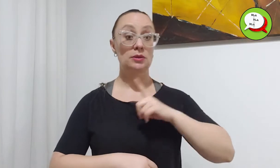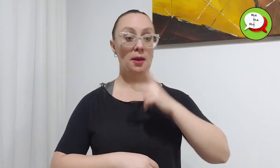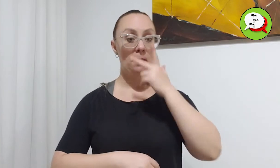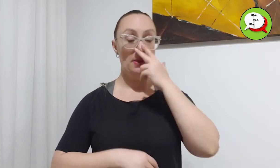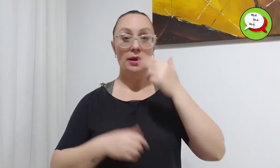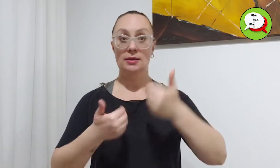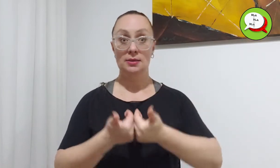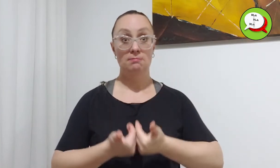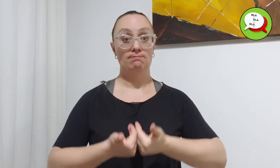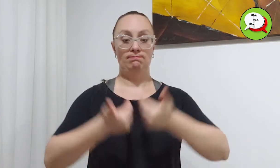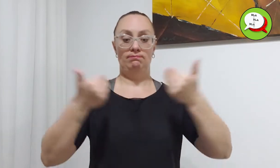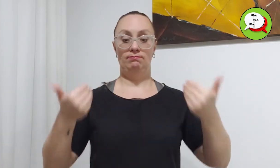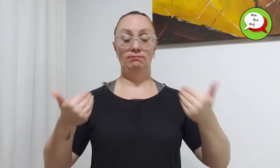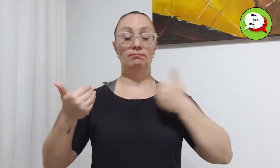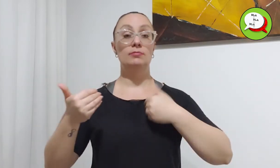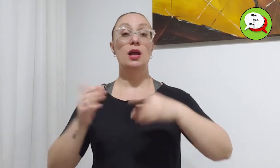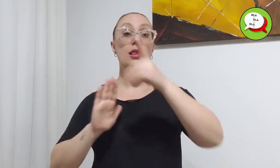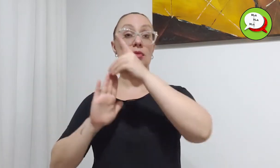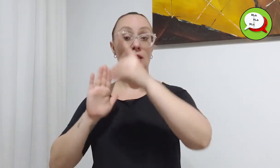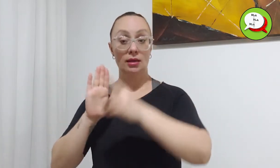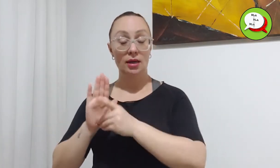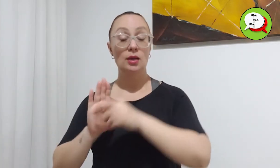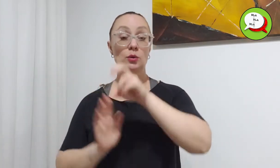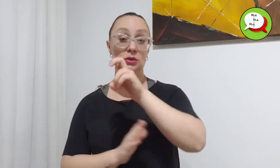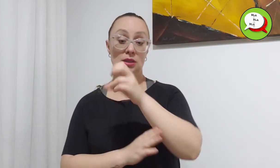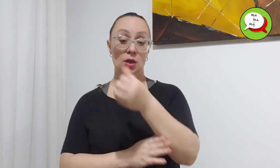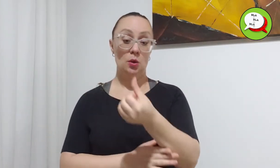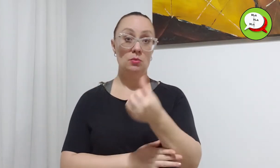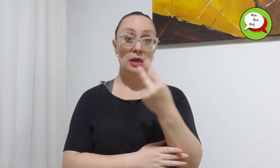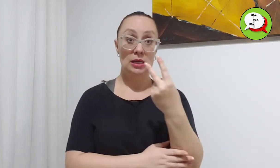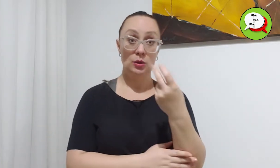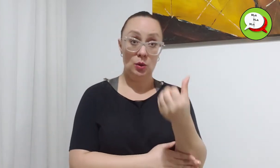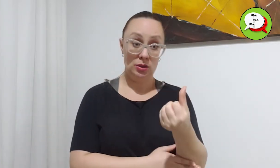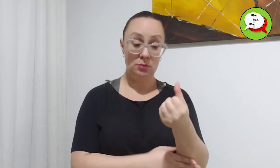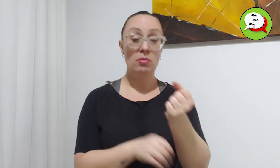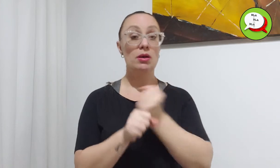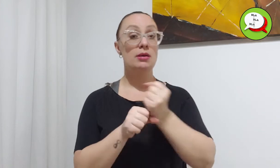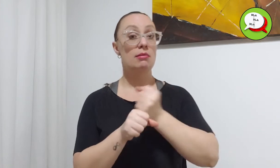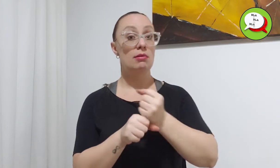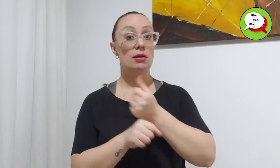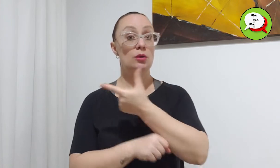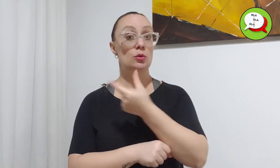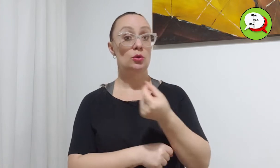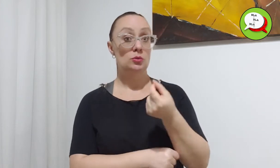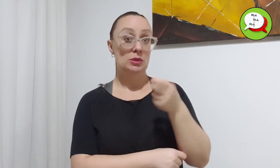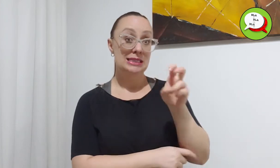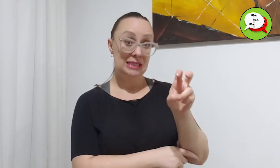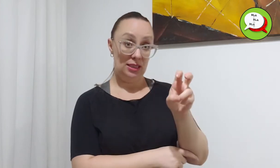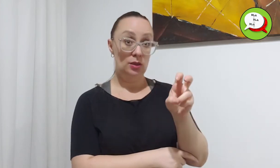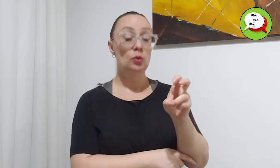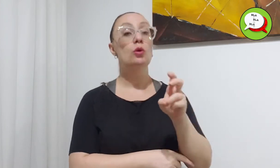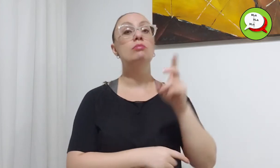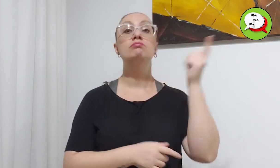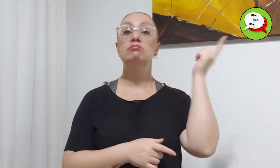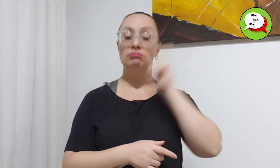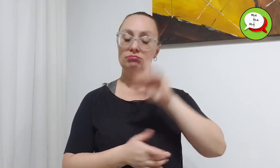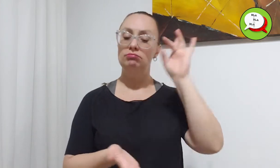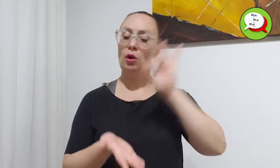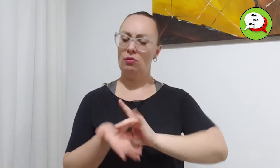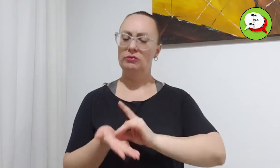um divisor de águas no Decreto 5626 do ano de 2005, que